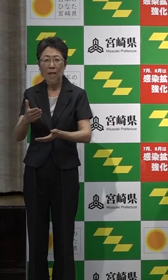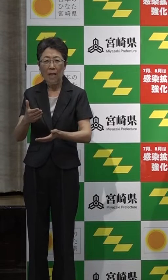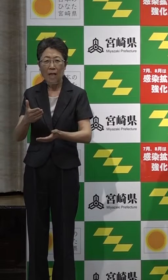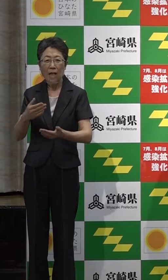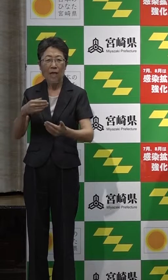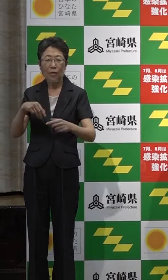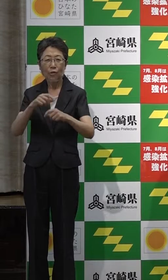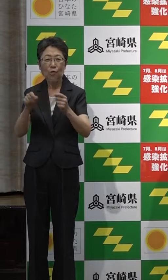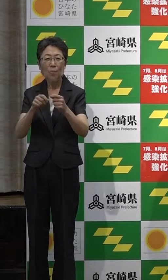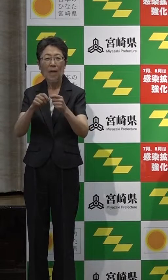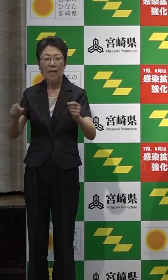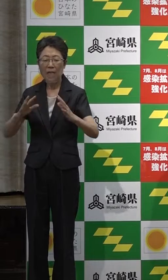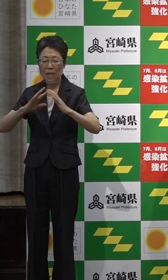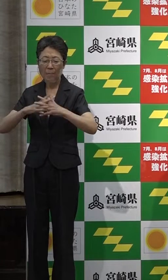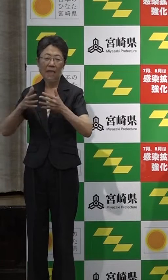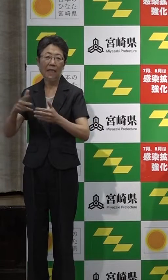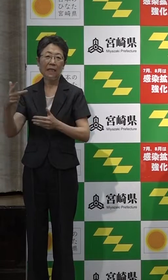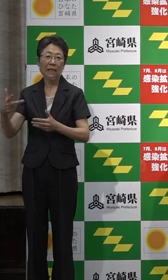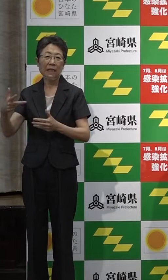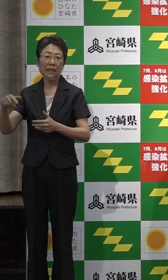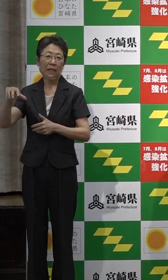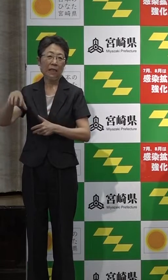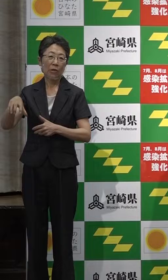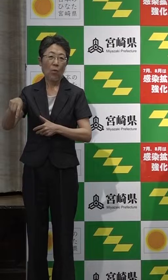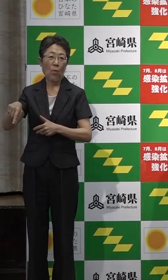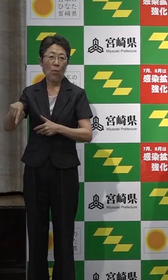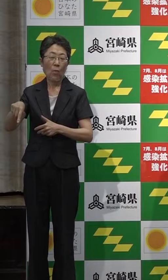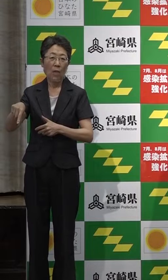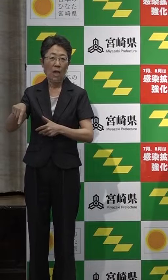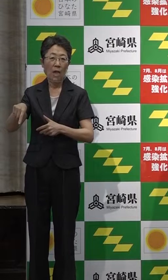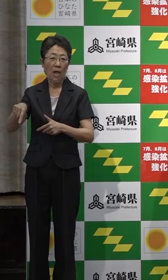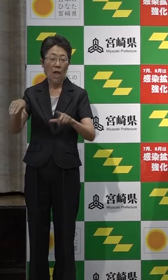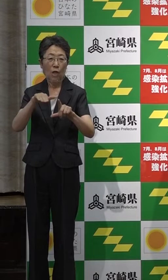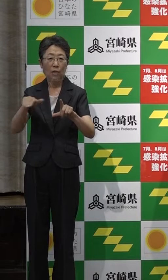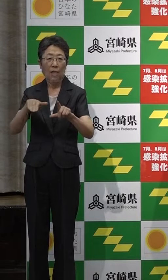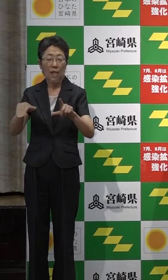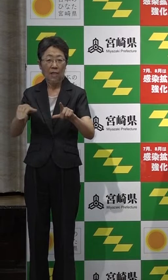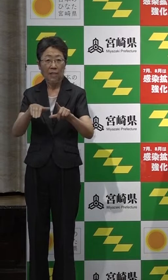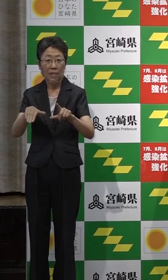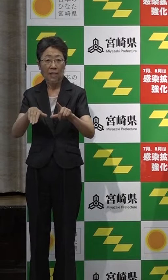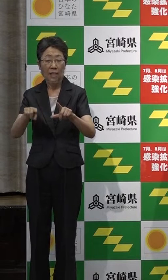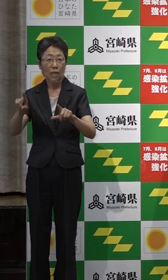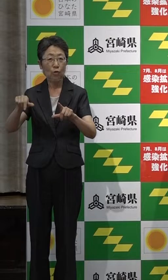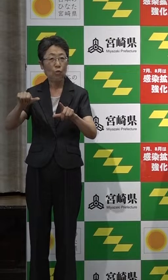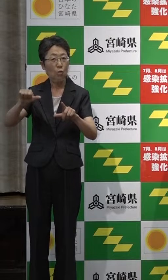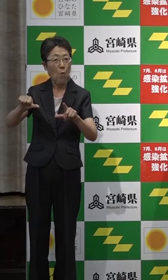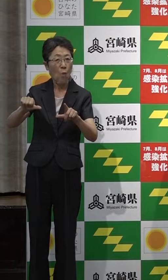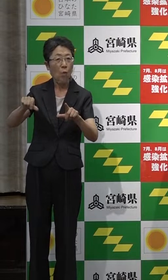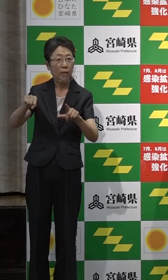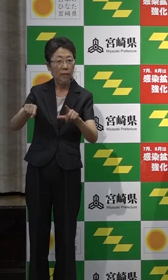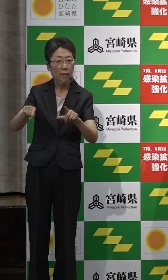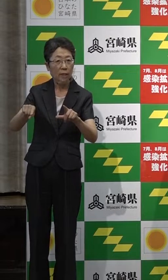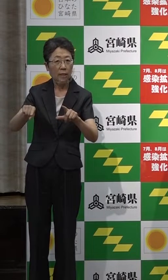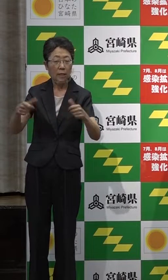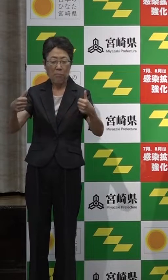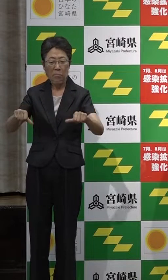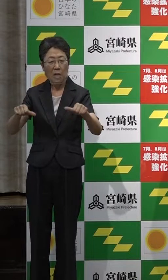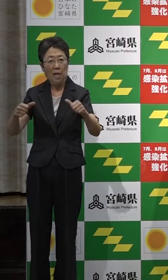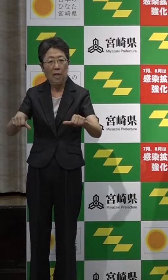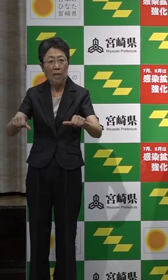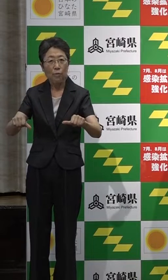市ということになります。これがこのステージ3の15号にほぼ並ぶ状況であります